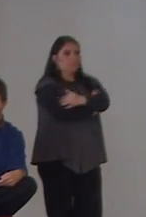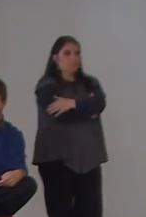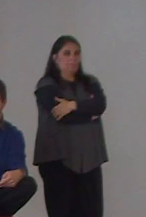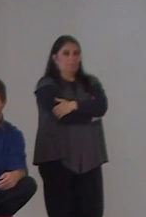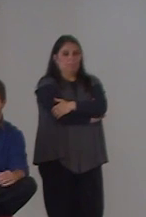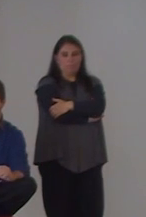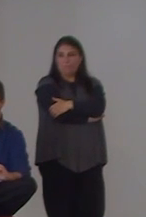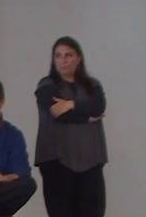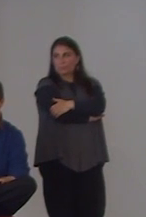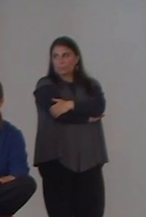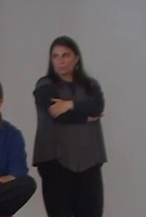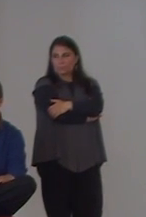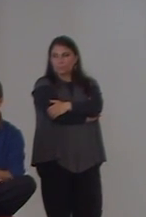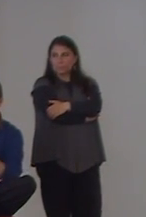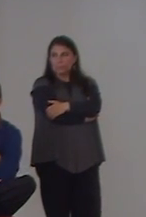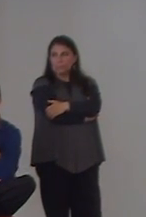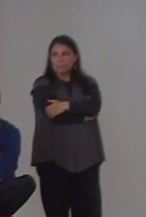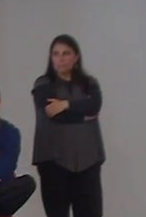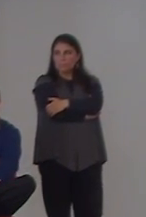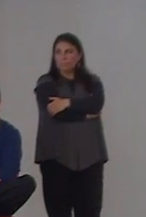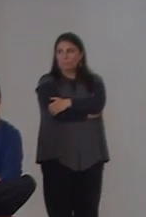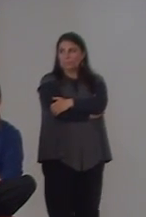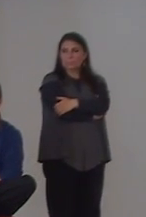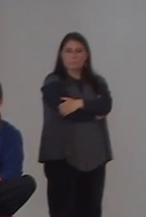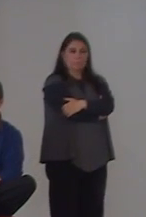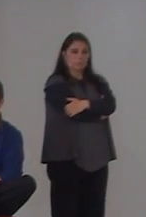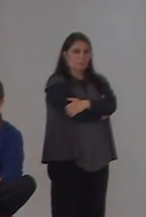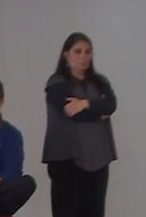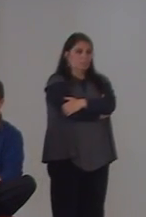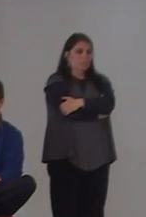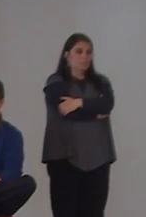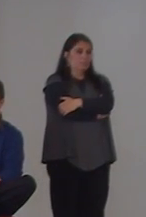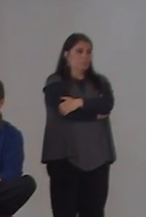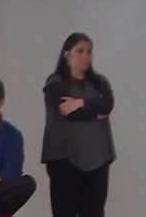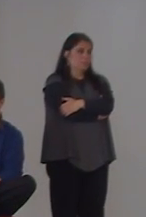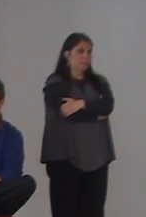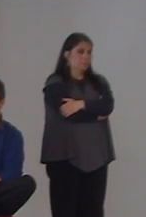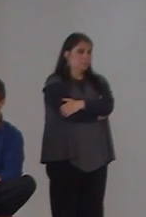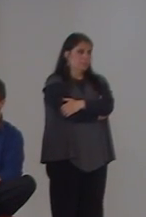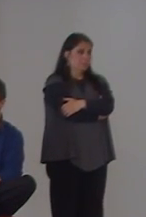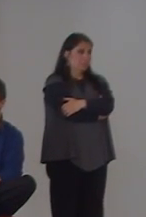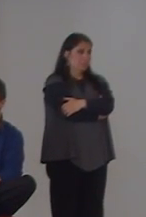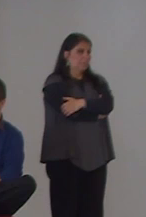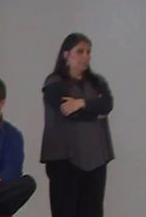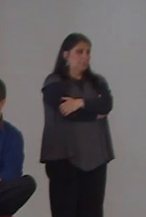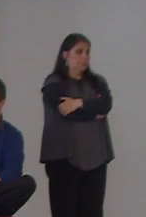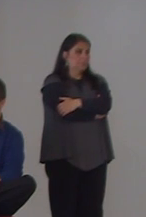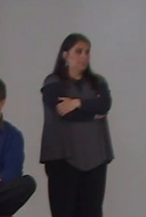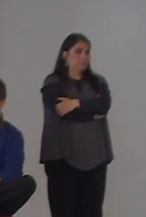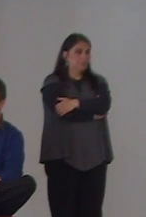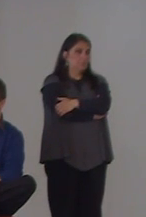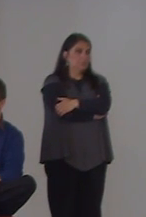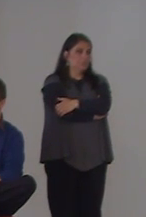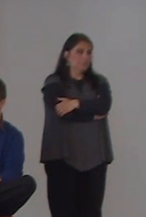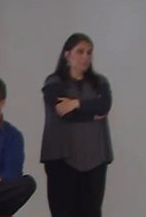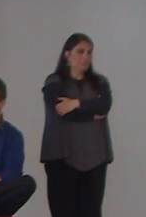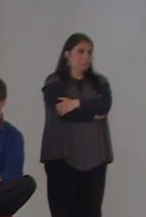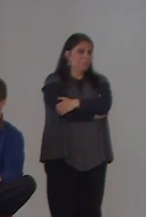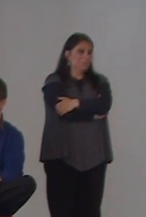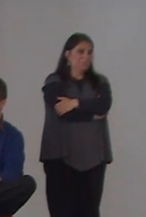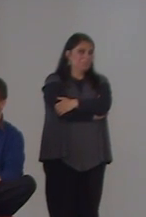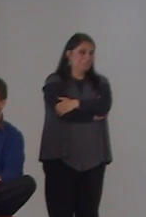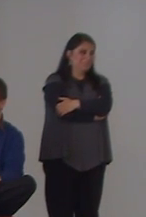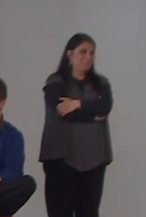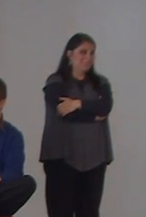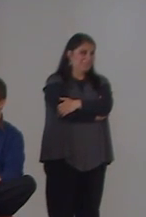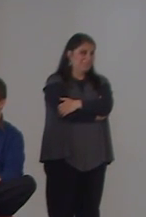casualmente llegó mi hoja de vida de CAR. Y entonces me encontré con una